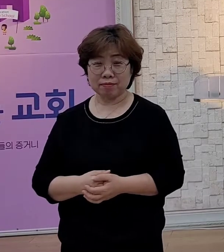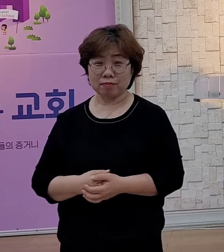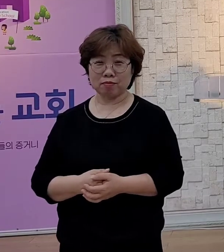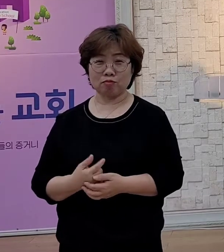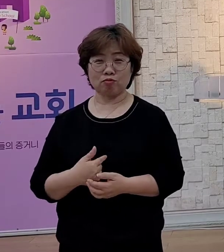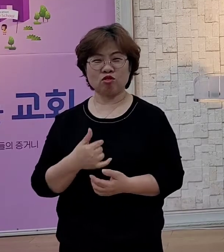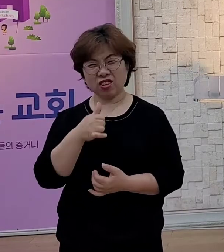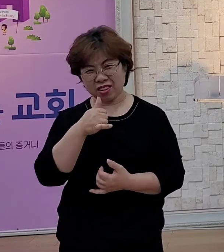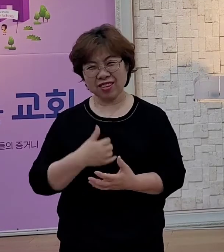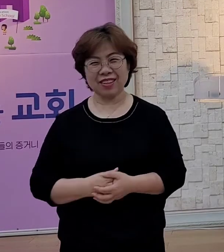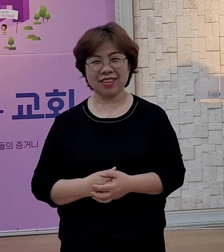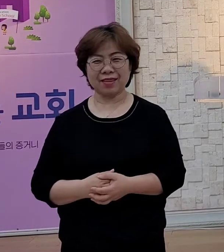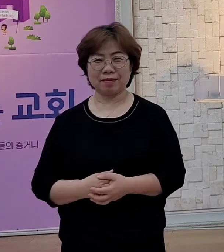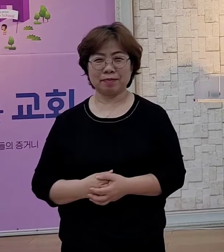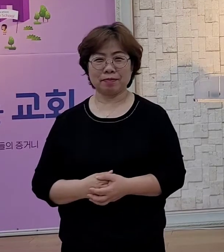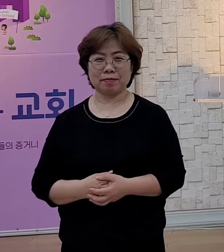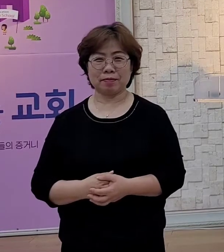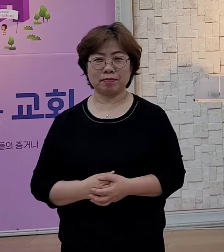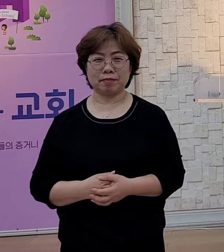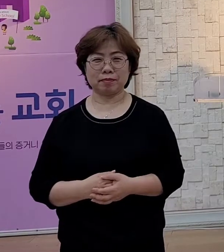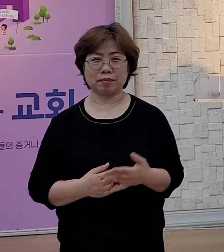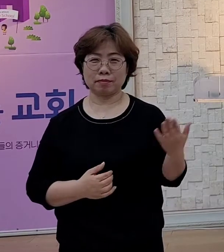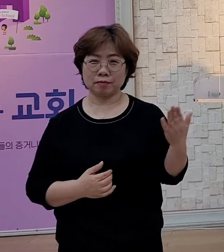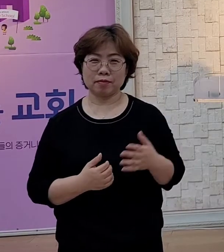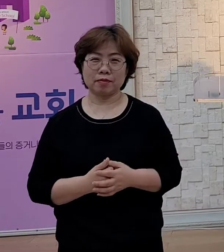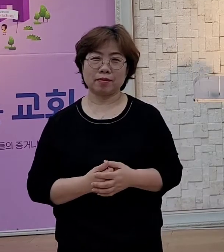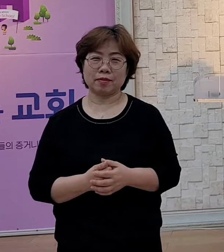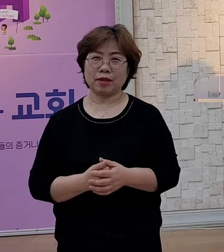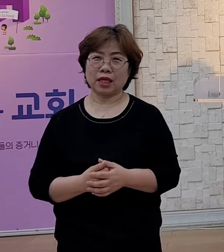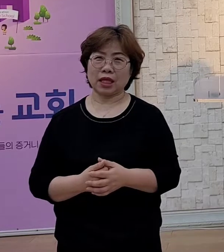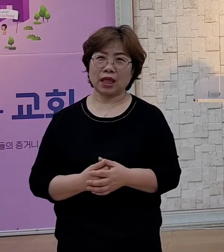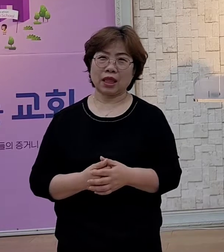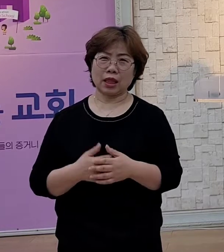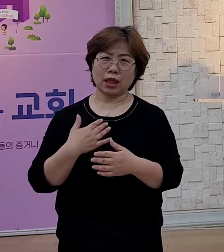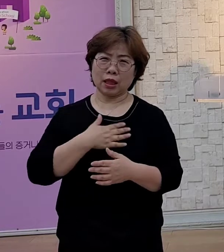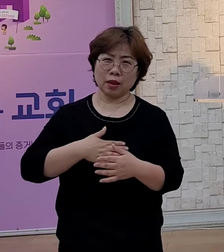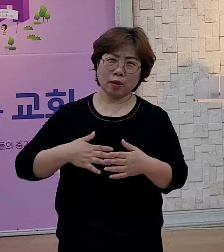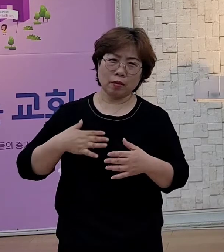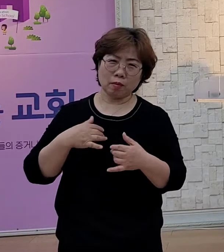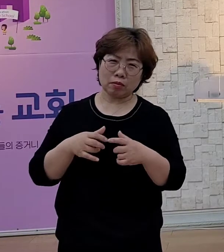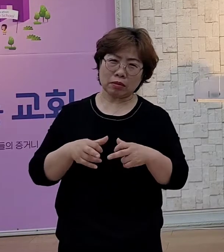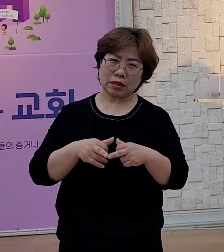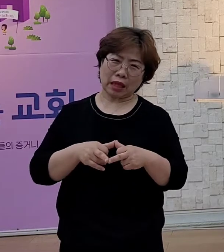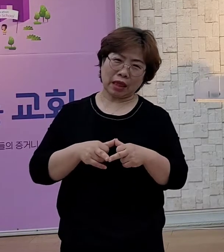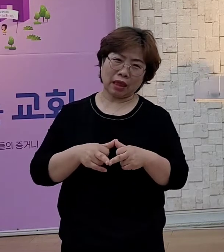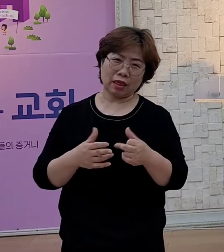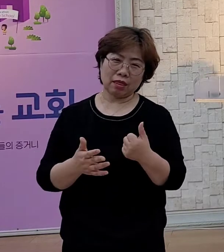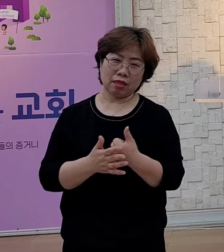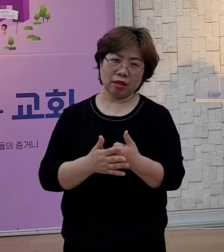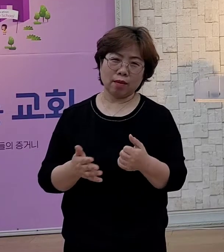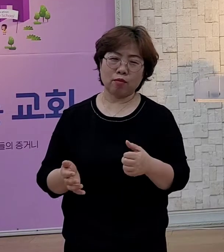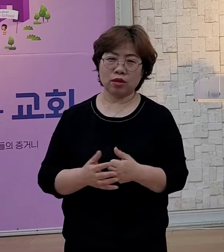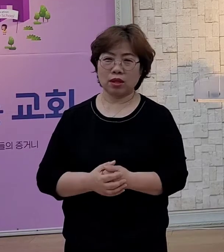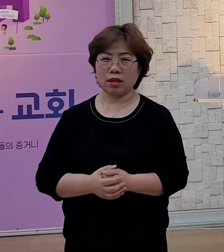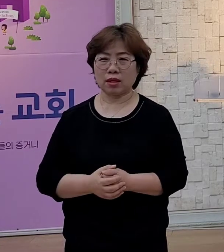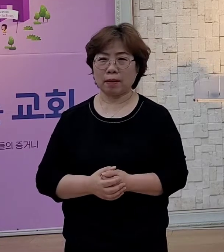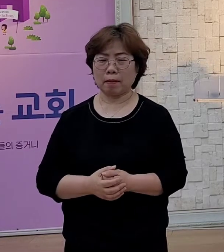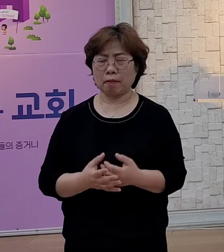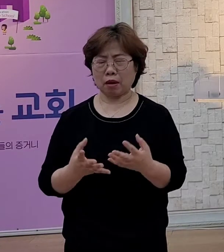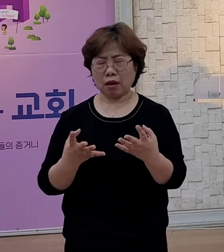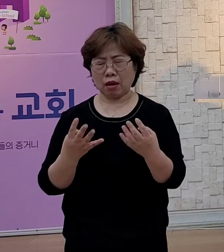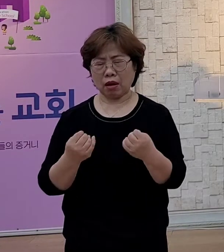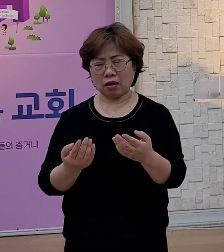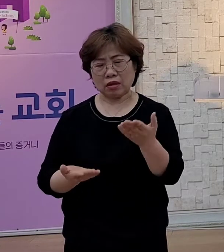예. 저는 이 신체적인 컴플렉스로 인해서 참